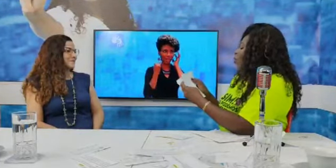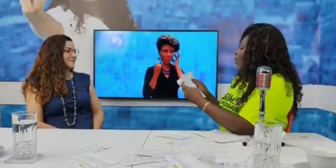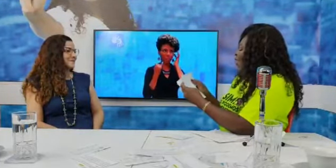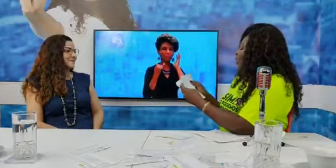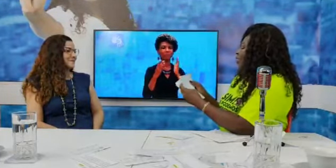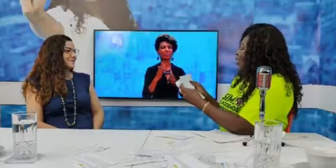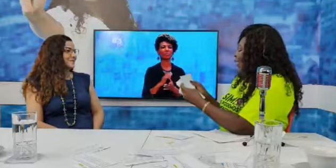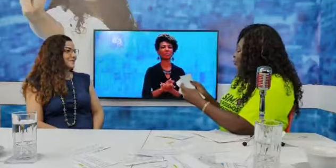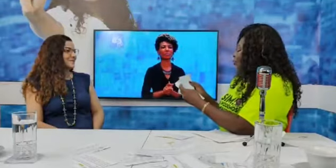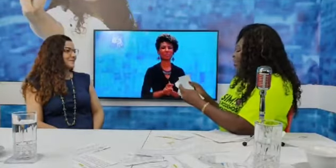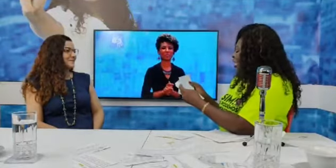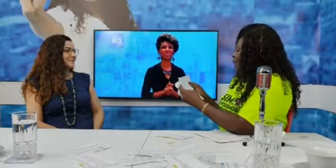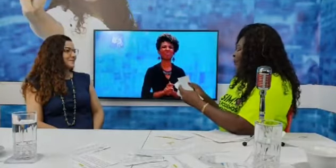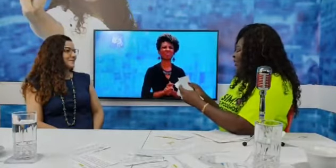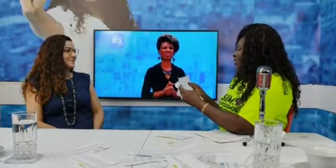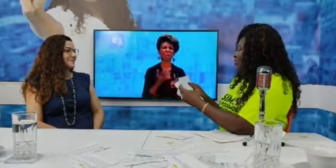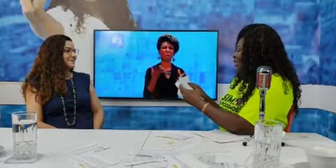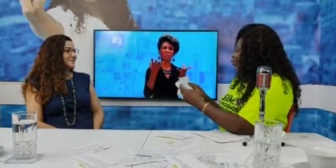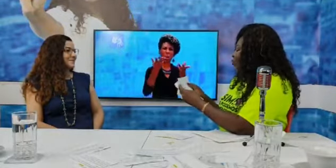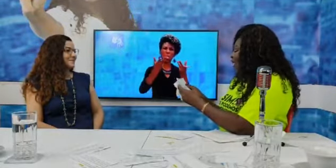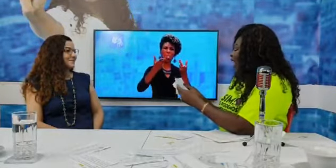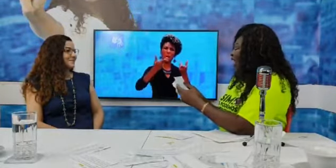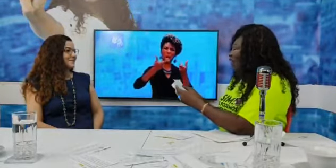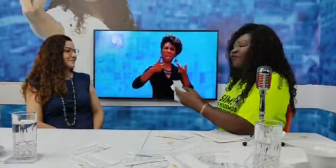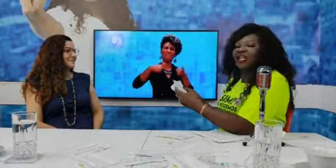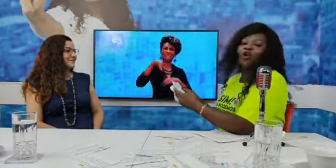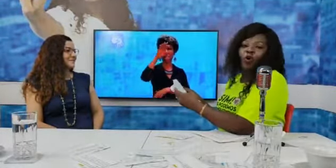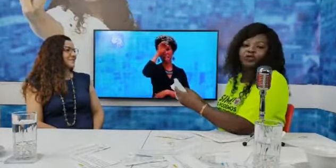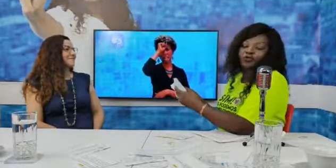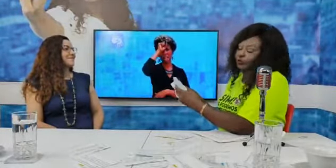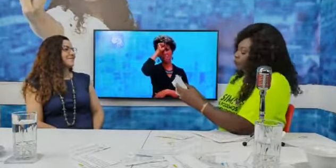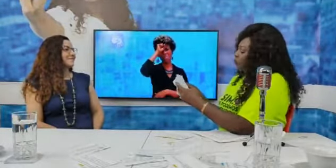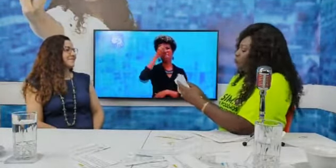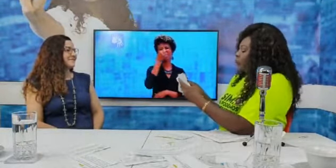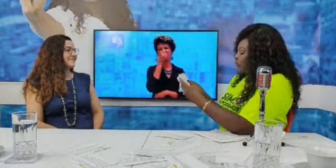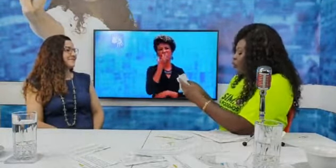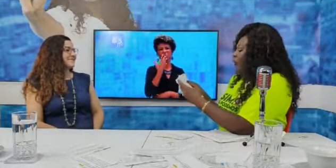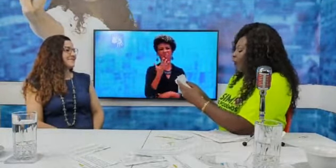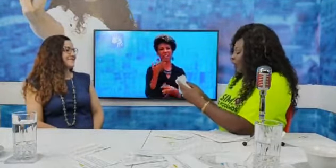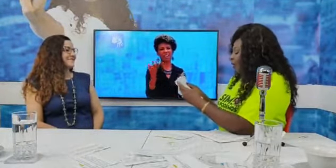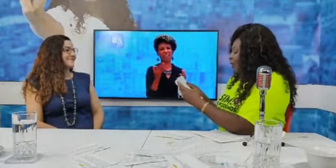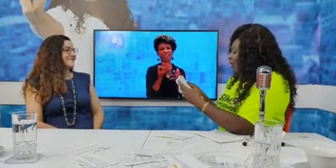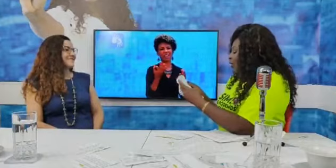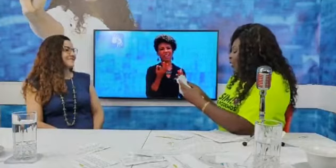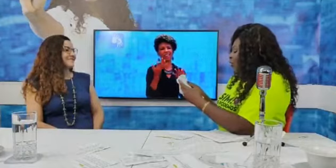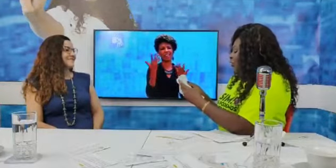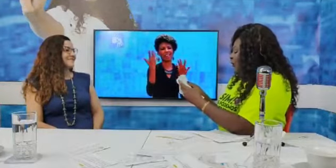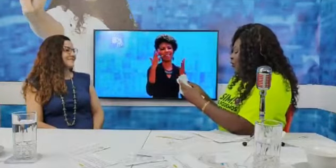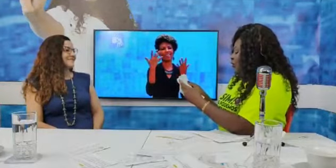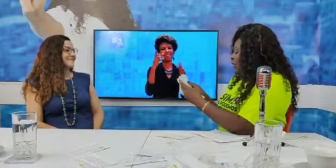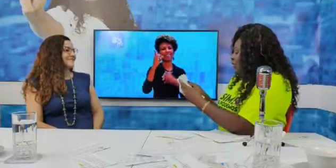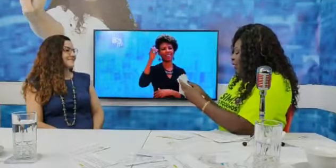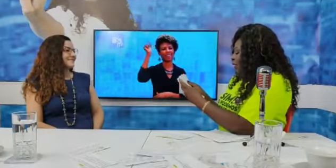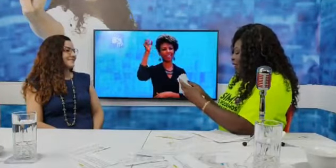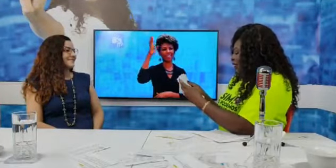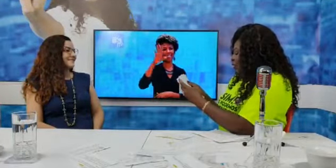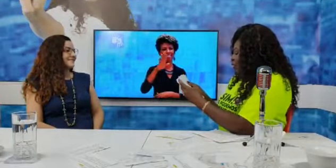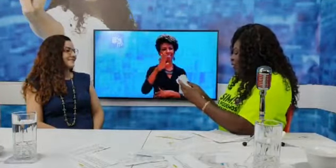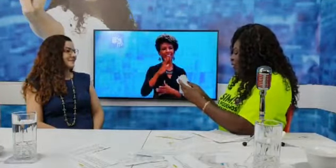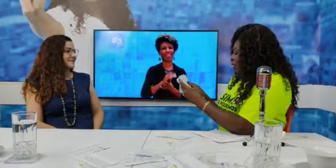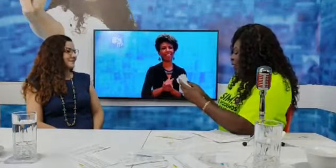alta qualidade e aprendizado maravilhoso. O programa. Que Deus abençoe